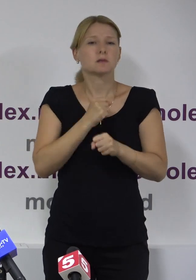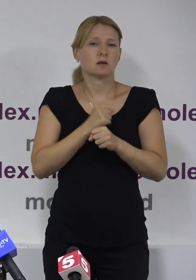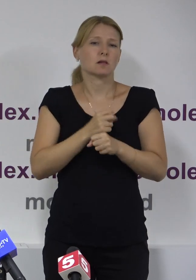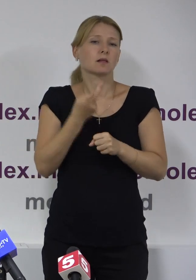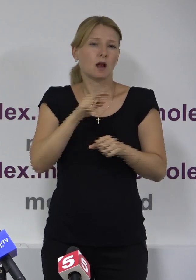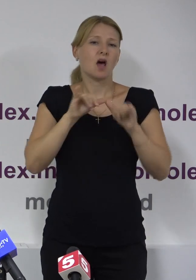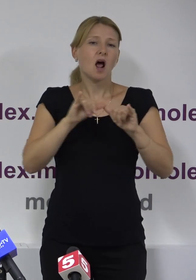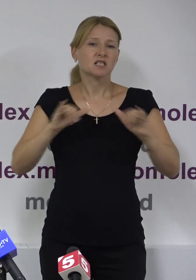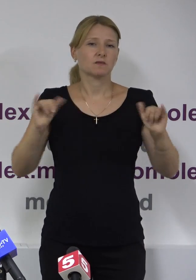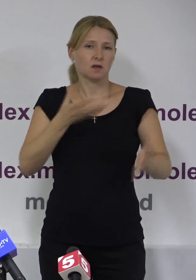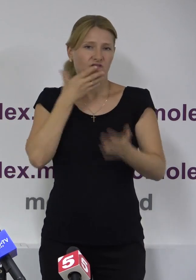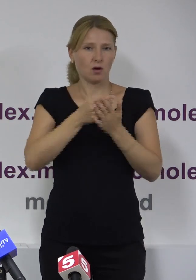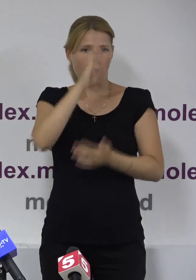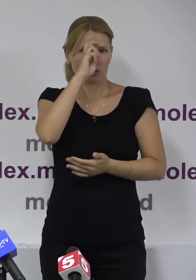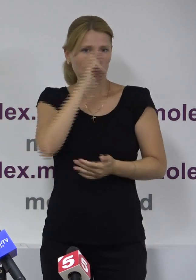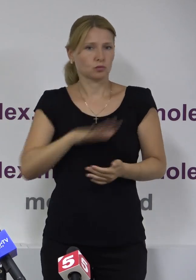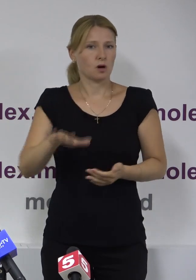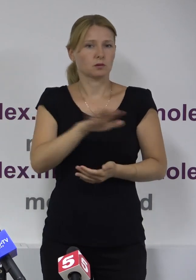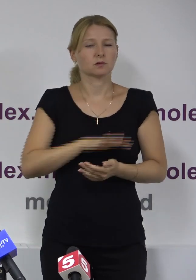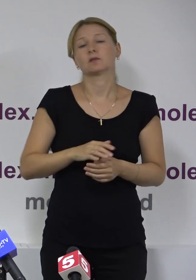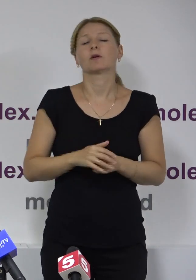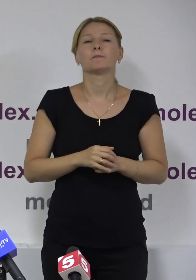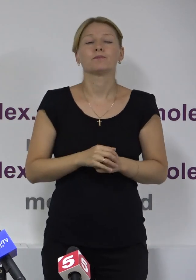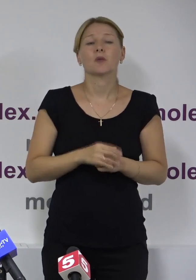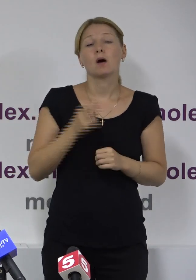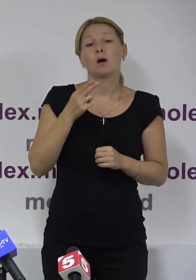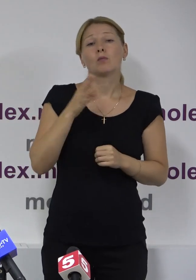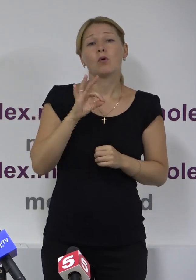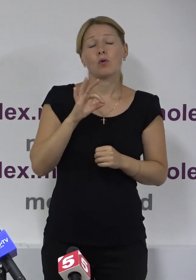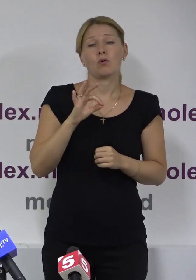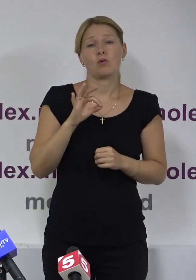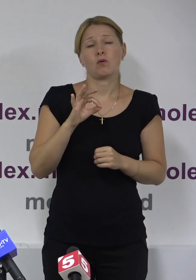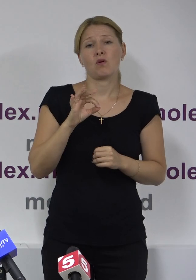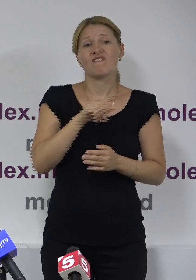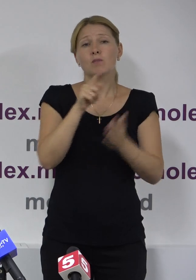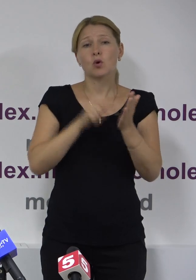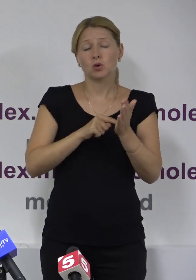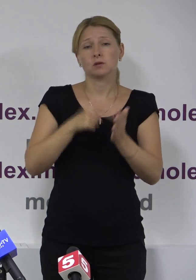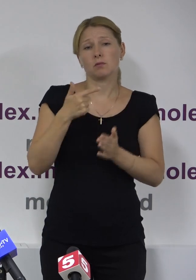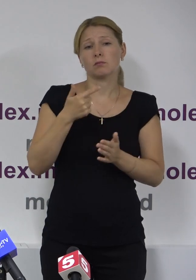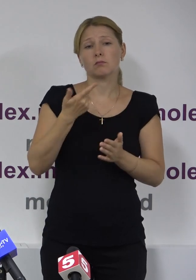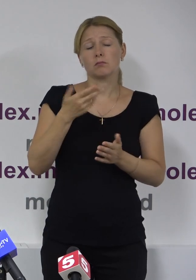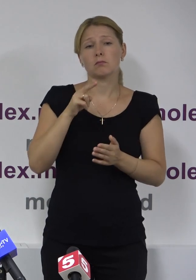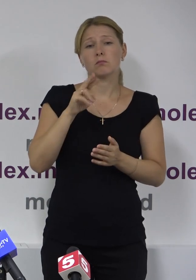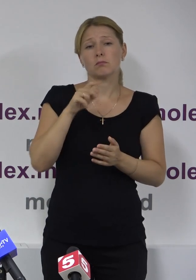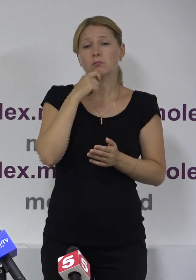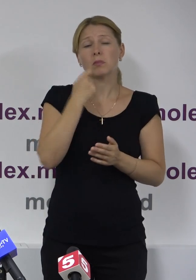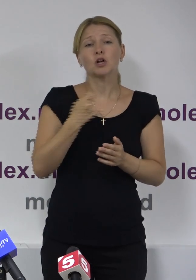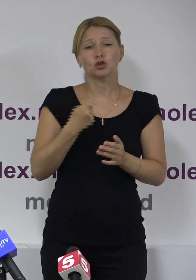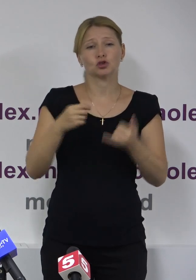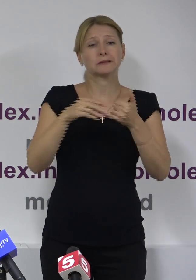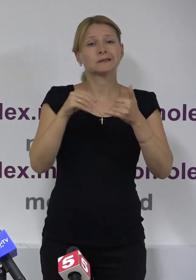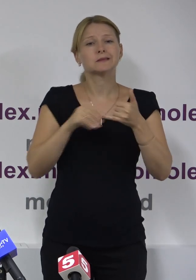țării. Cu referință la contextul geopolitic al acestor alegeri, câteva cuvinte voi